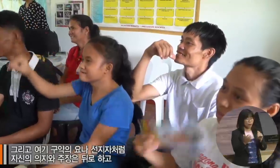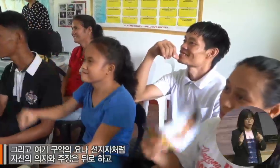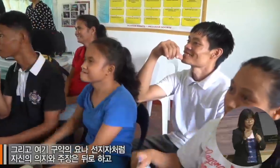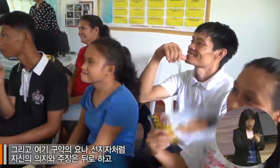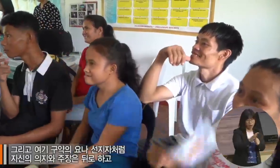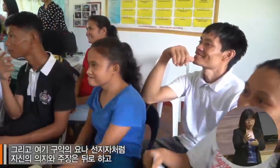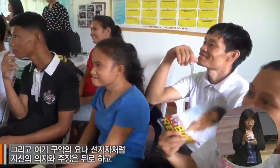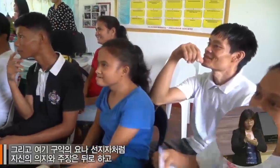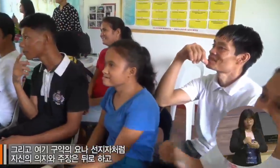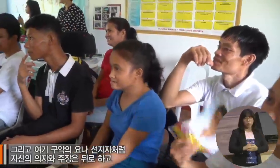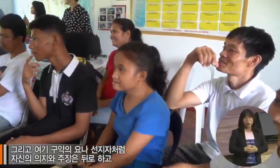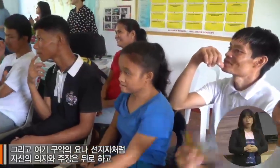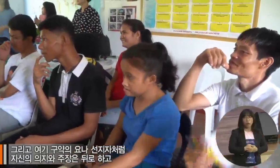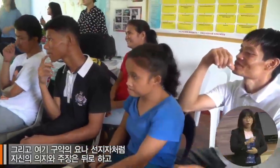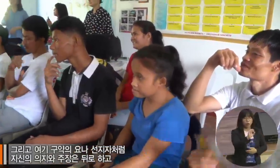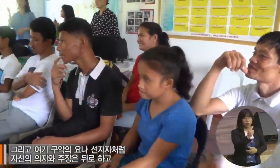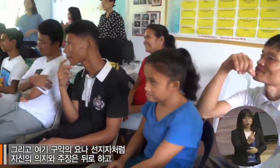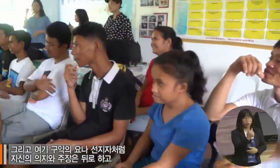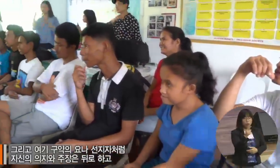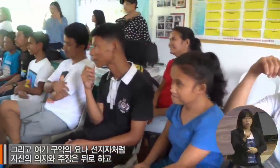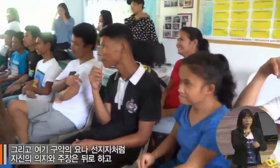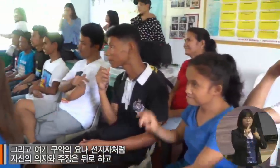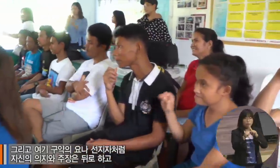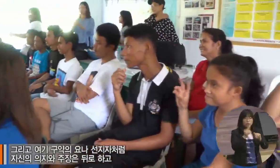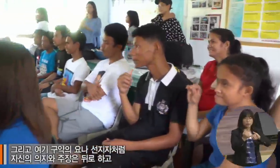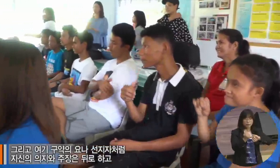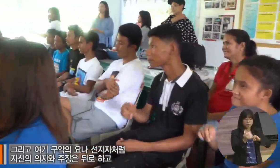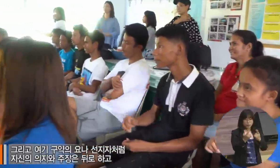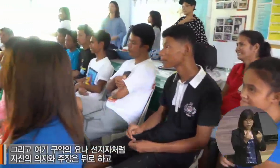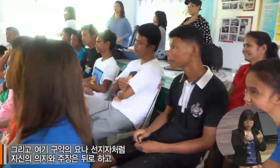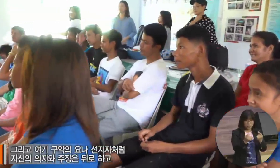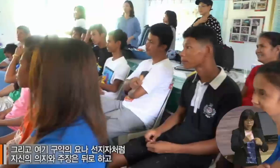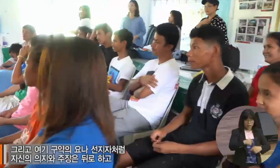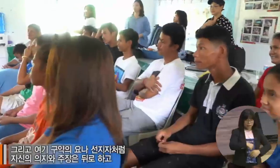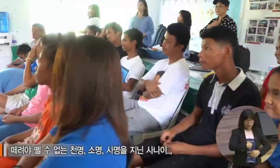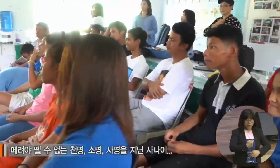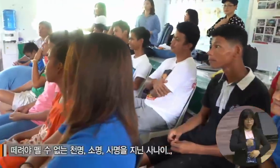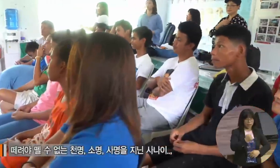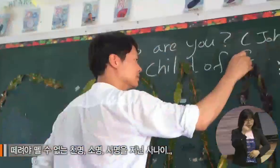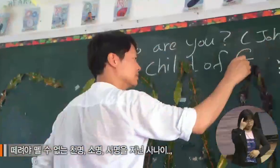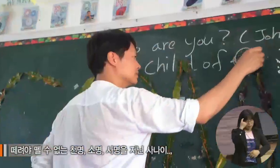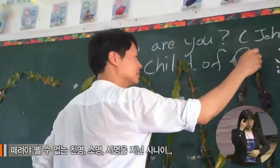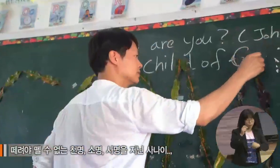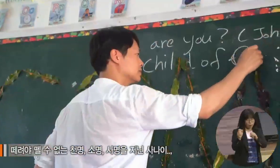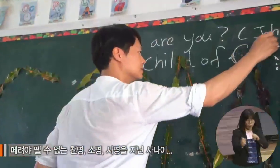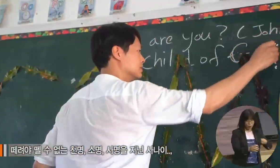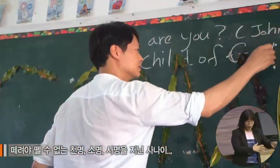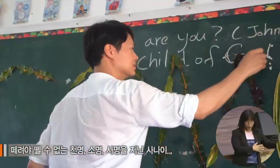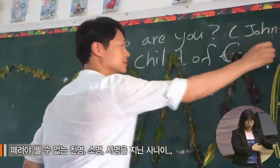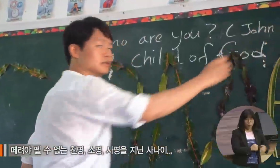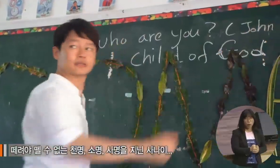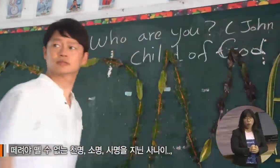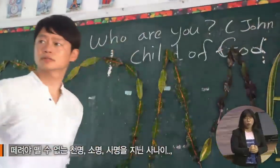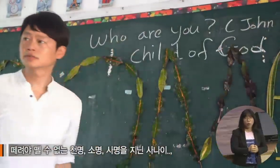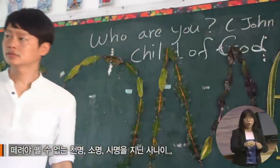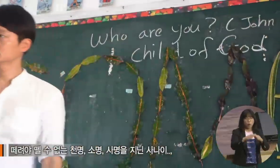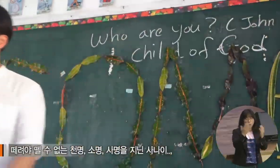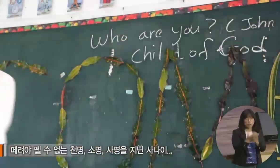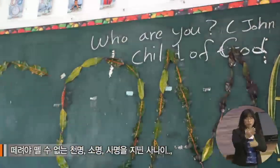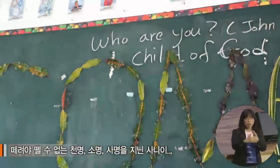요나 선지자처럼 자신의 의지와 주장은 뒤로하고 뗄래야 뗄 수 없는 천명, 소명, 사명을 지닌